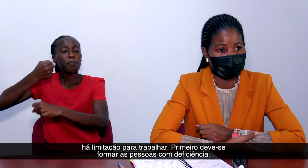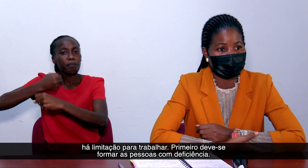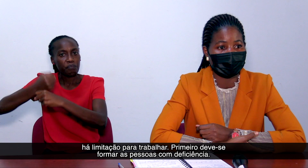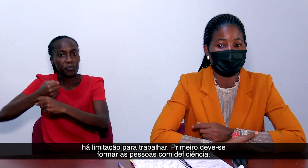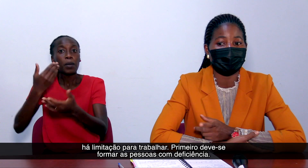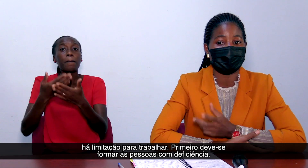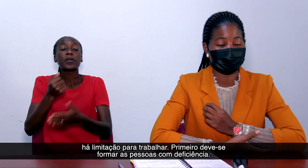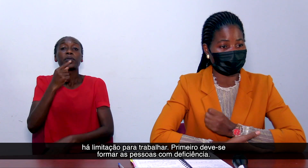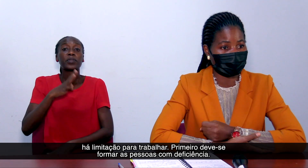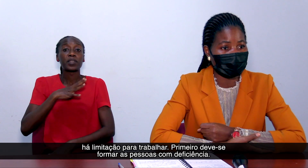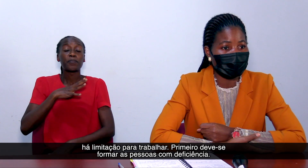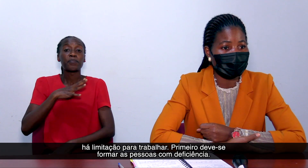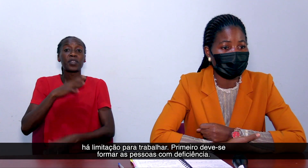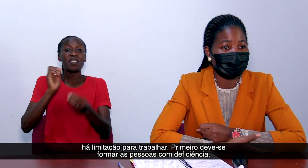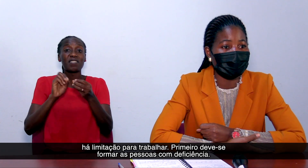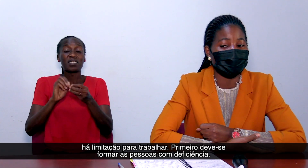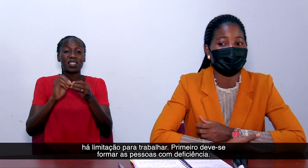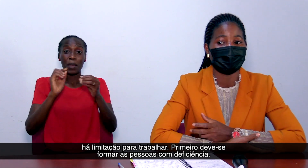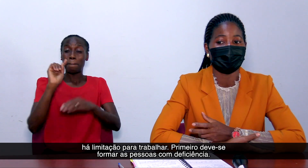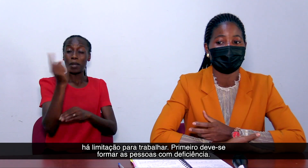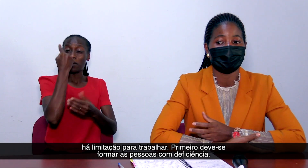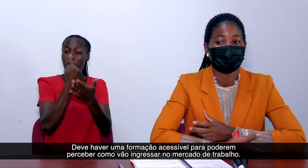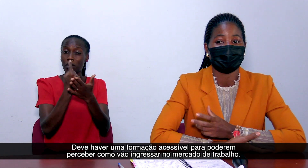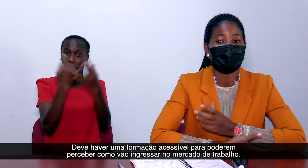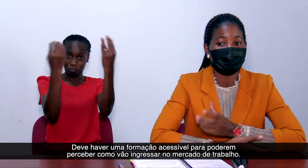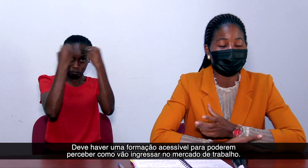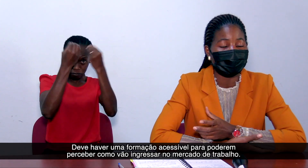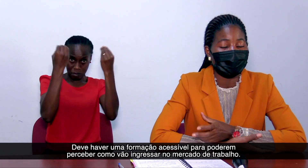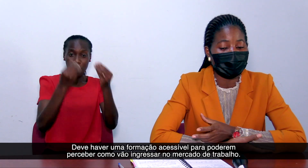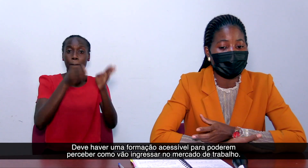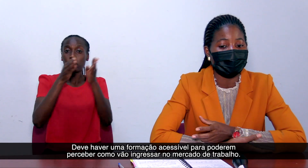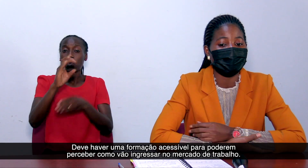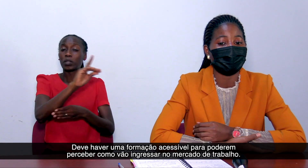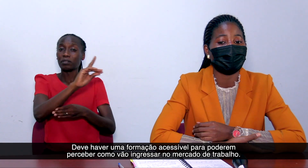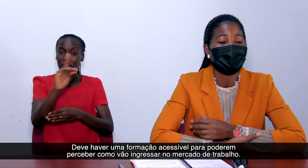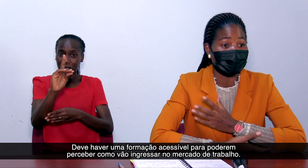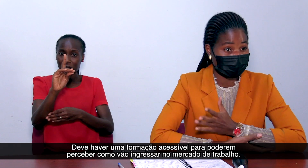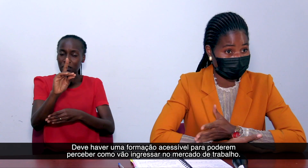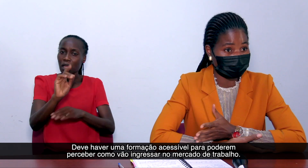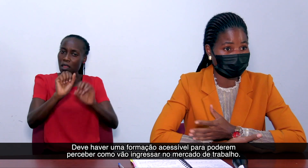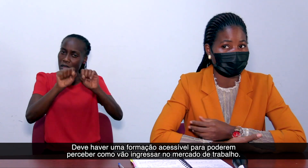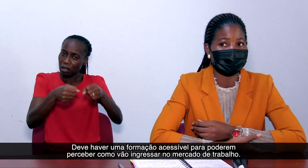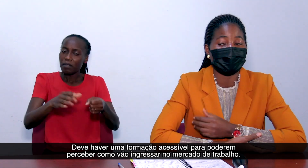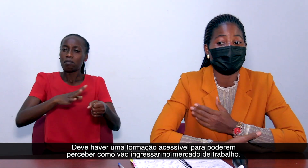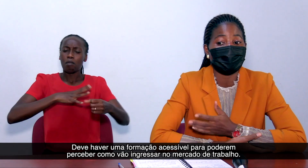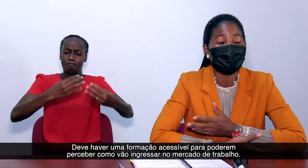trabalhar. Primeiro deve-se formar as pessoas com deficiência. Lá devem ter uma capacitação acessível para que melhor